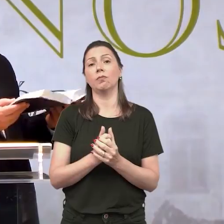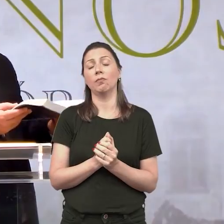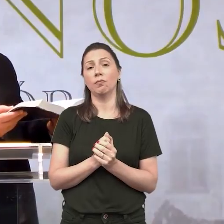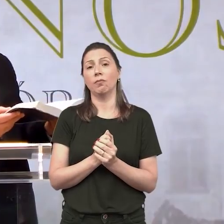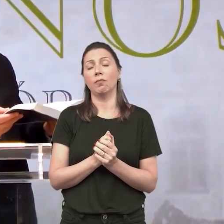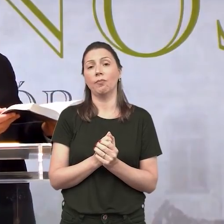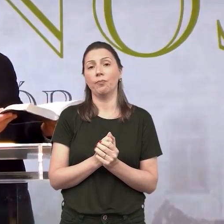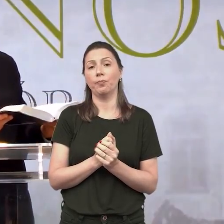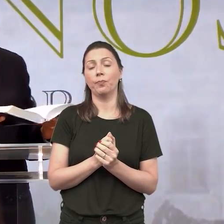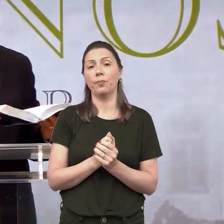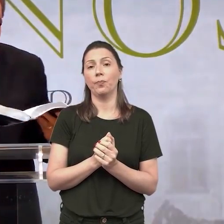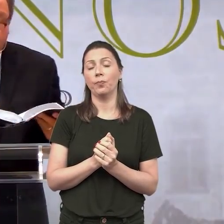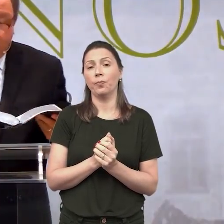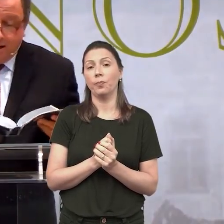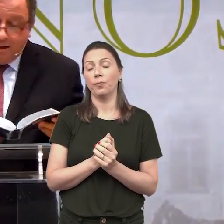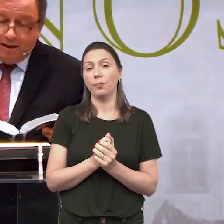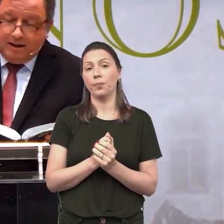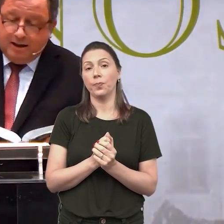Esse é o primeiro ponto.